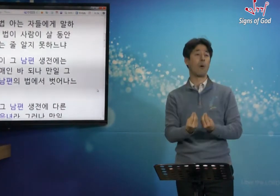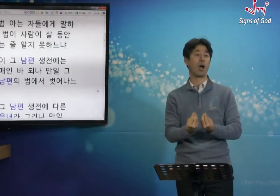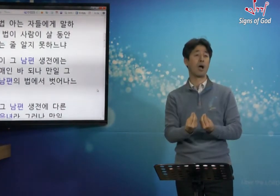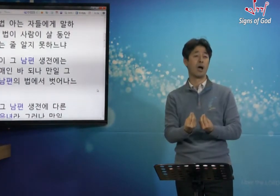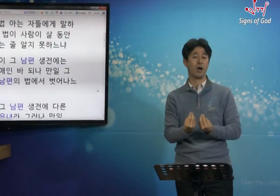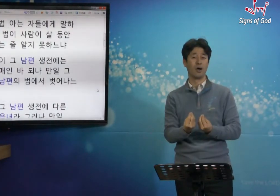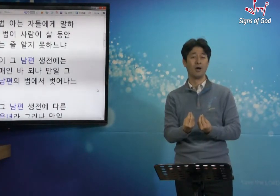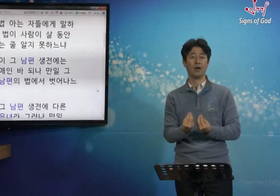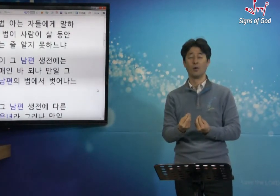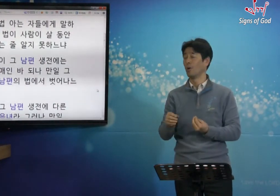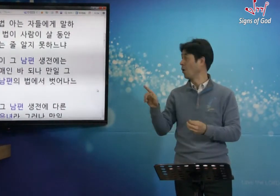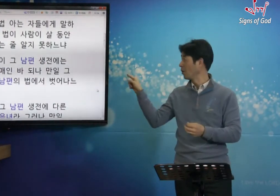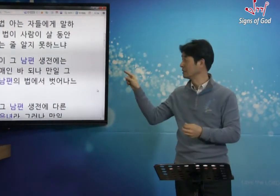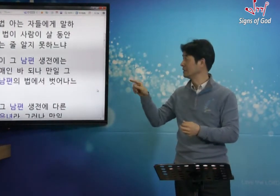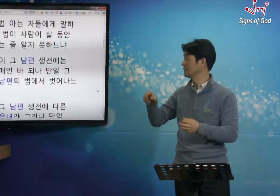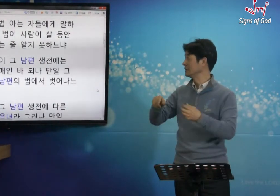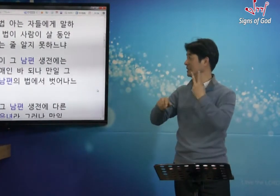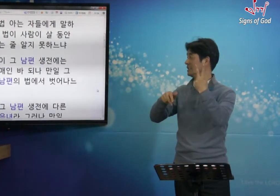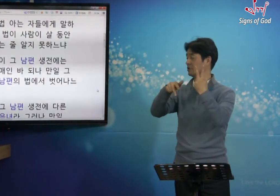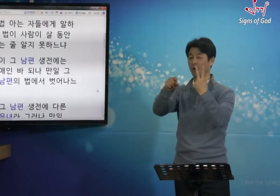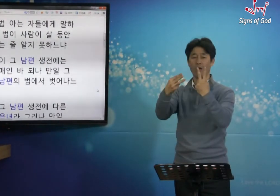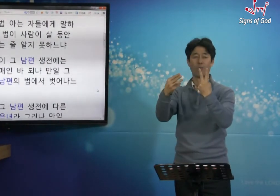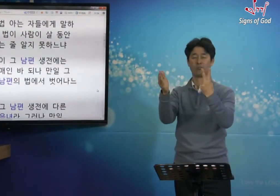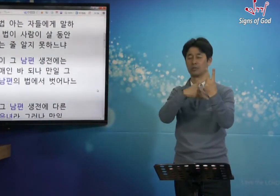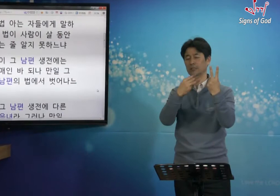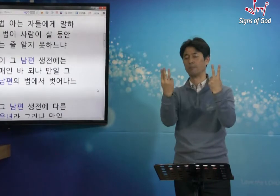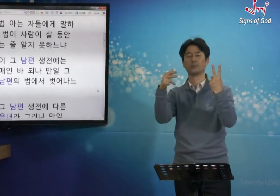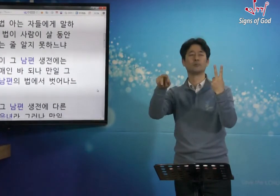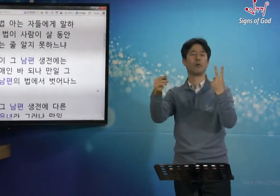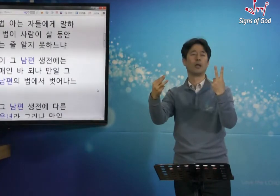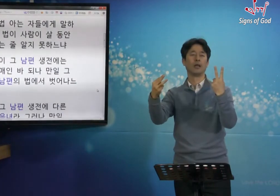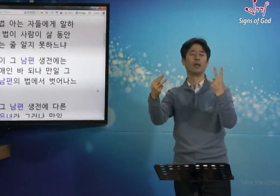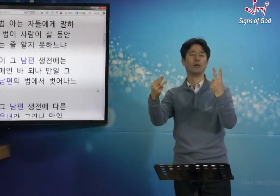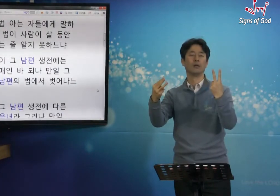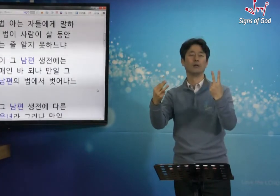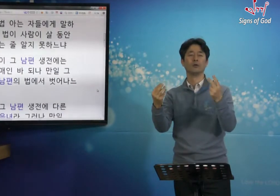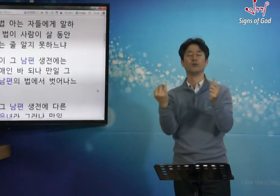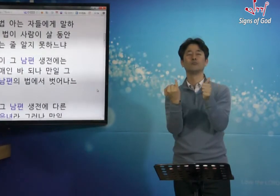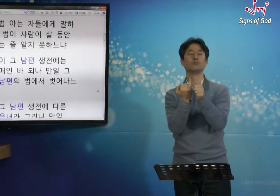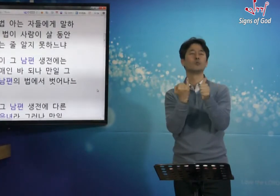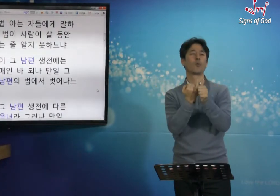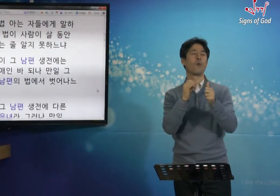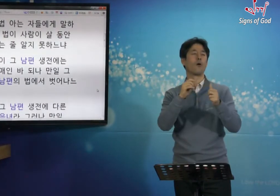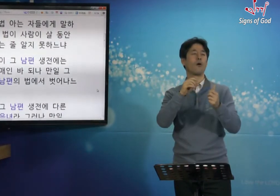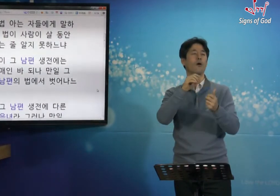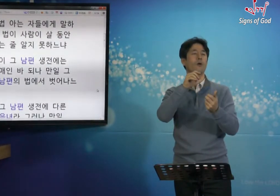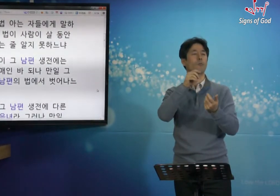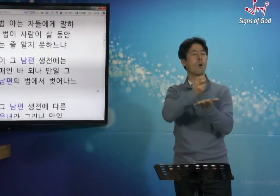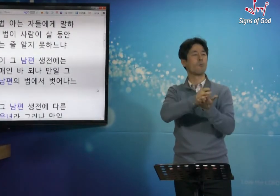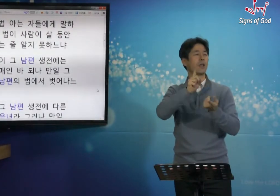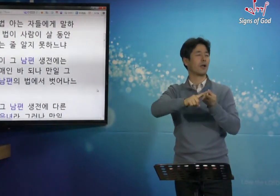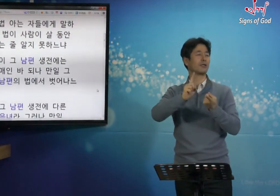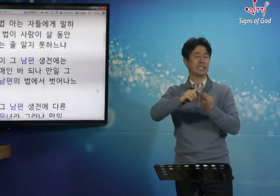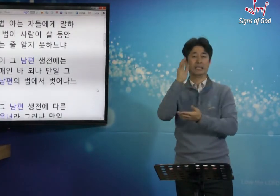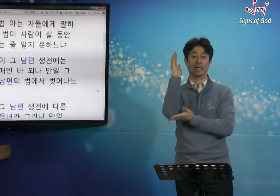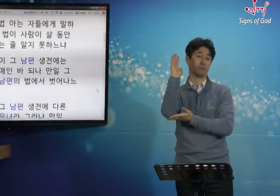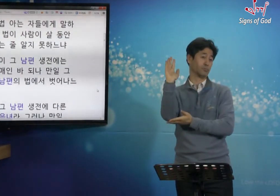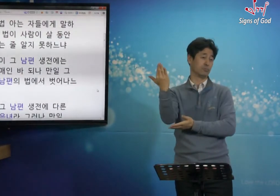바울의 예화를 볼 수가 있는데요. 2절에 보면 부부에 대한 예를 통해서